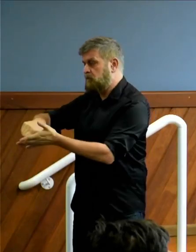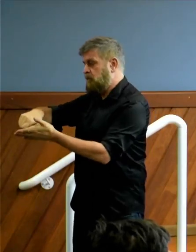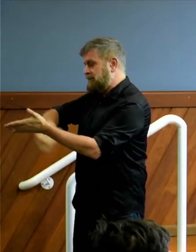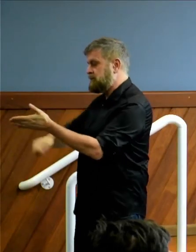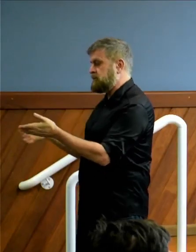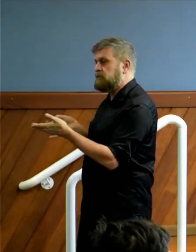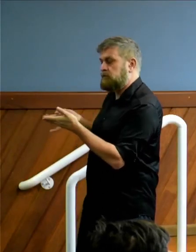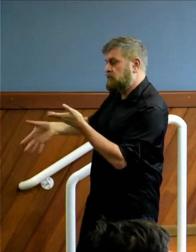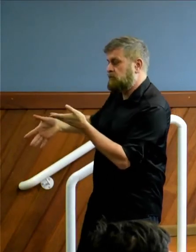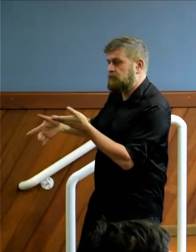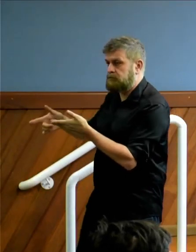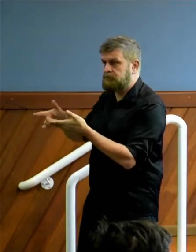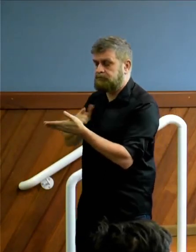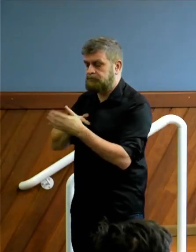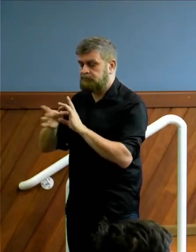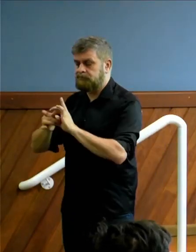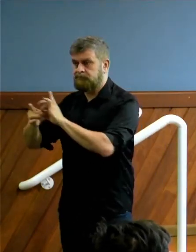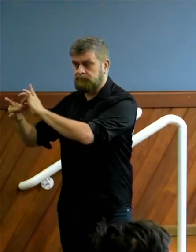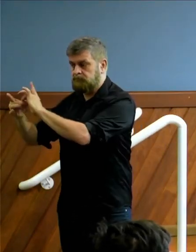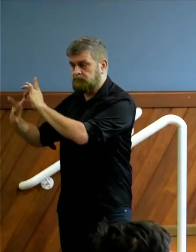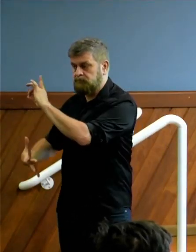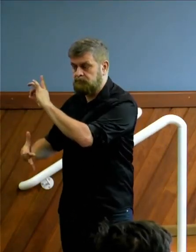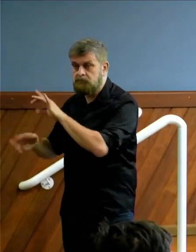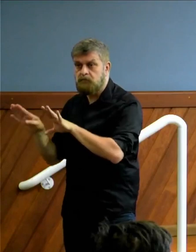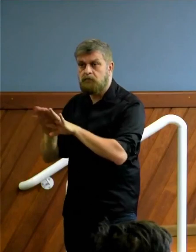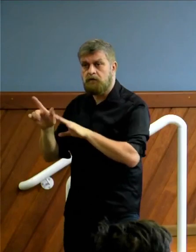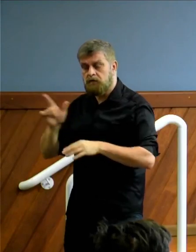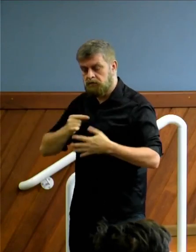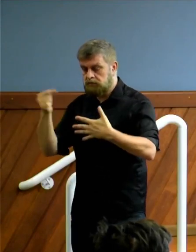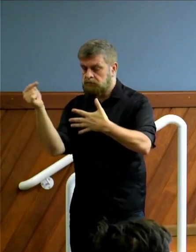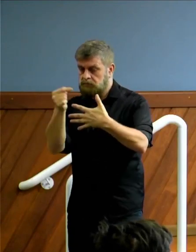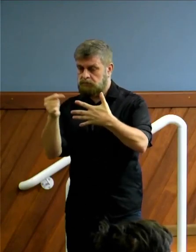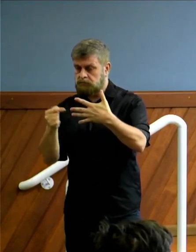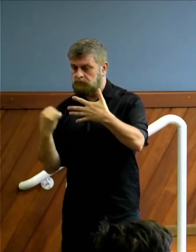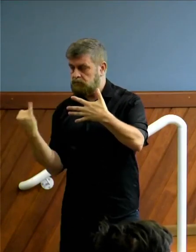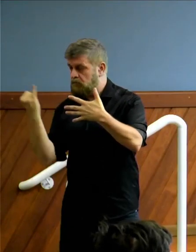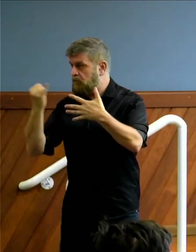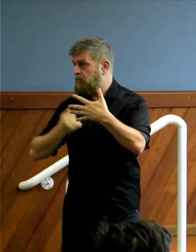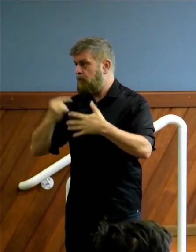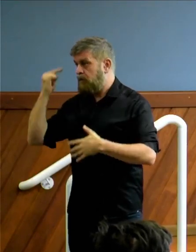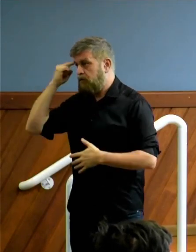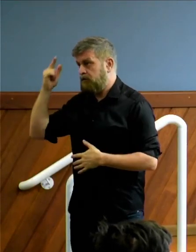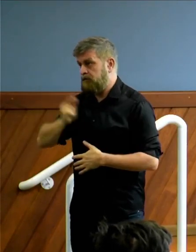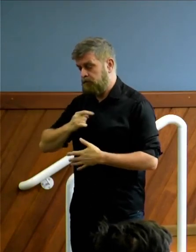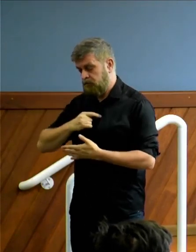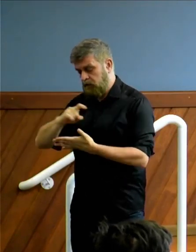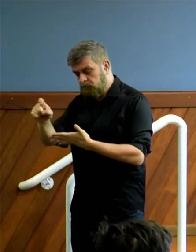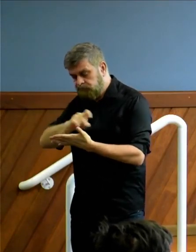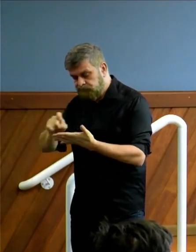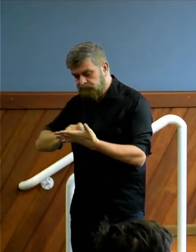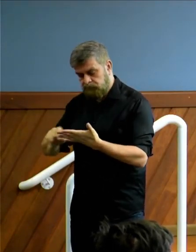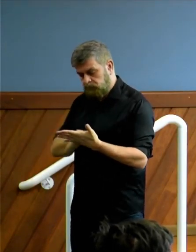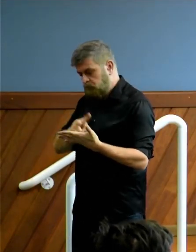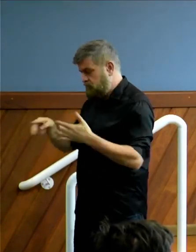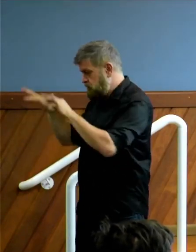né, aí fugiu do escopo. Mas são pontos que são importantes pensar. Então, a digitalização pressupõe que aquela anotação